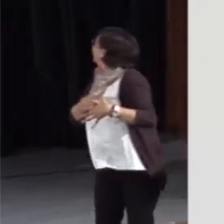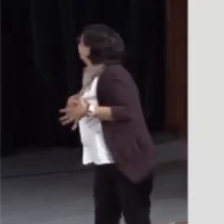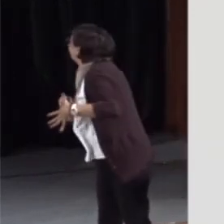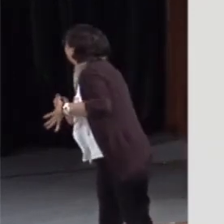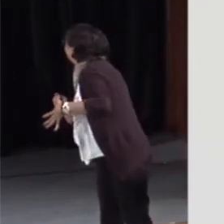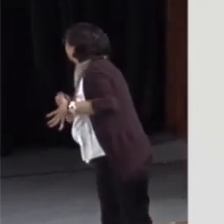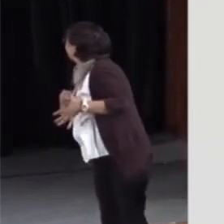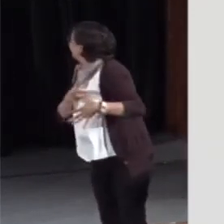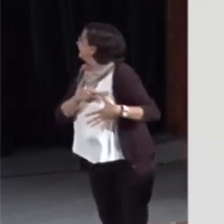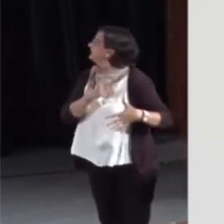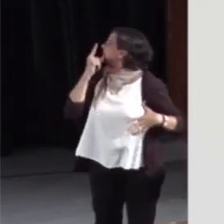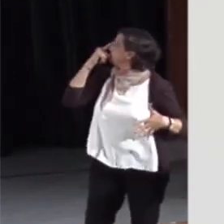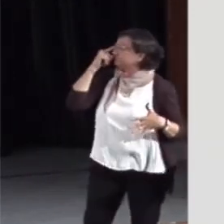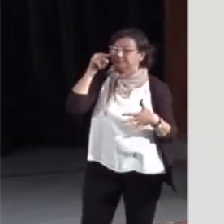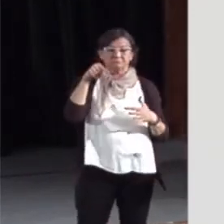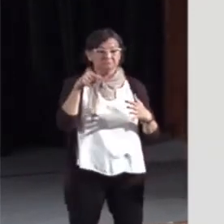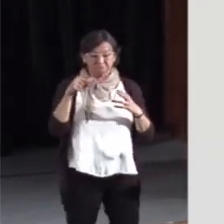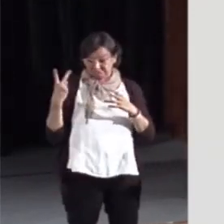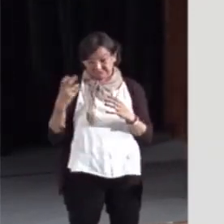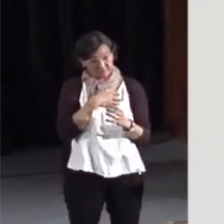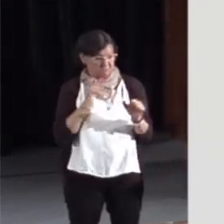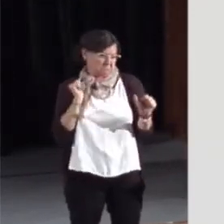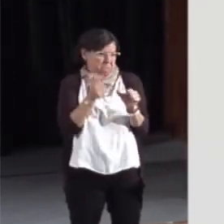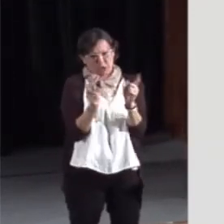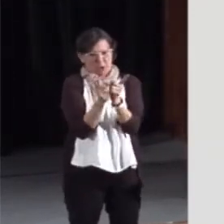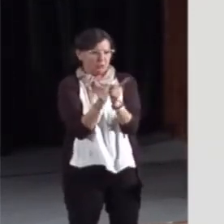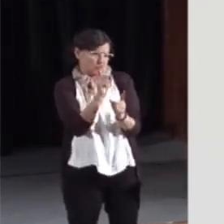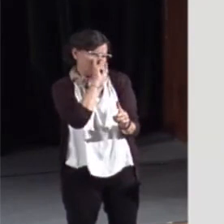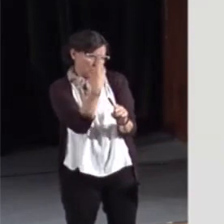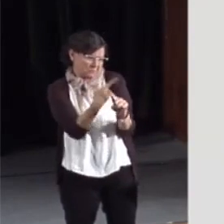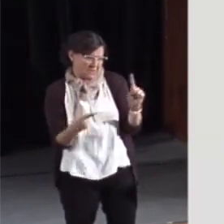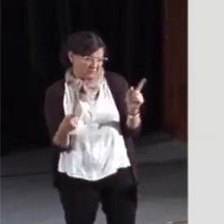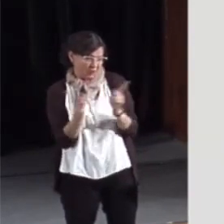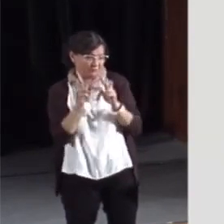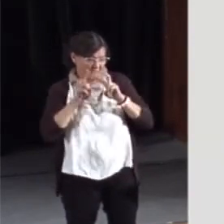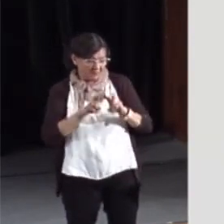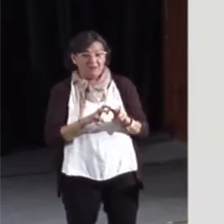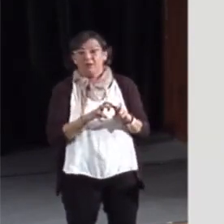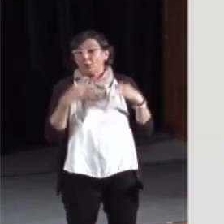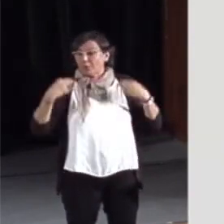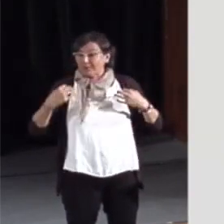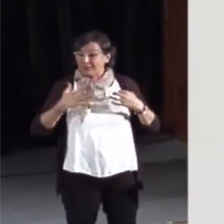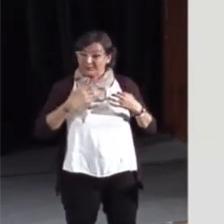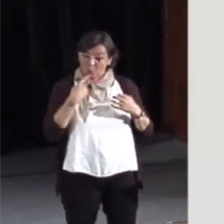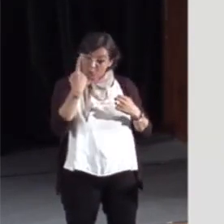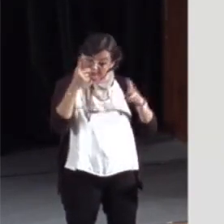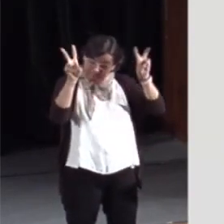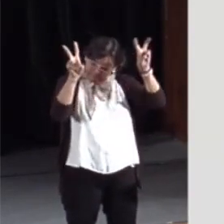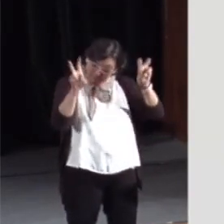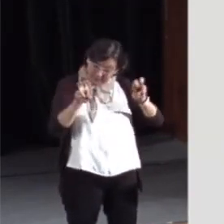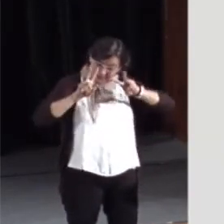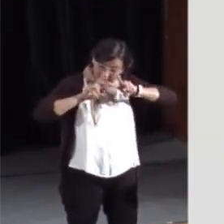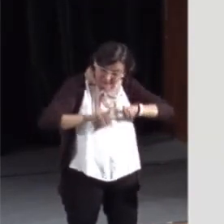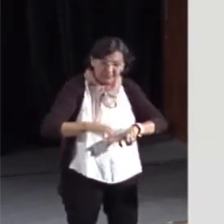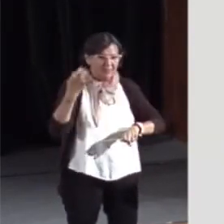nace. Como conclusiones, hemos extraído 5 del breve tiempo, año y medio nada más, que hemos estado